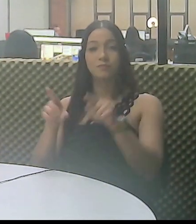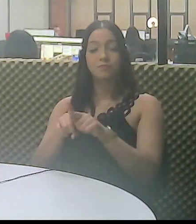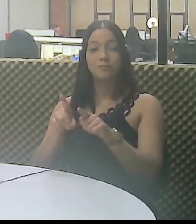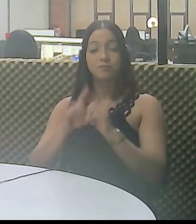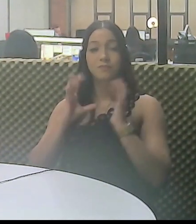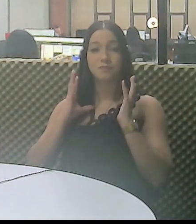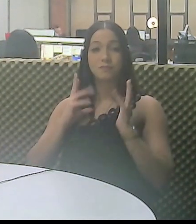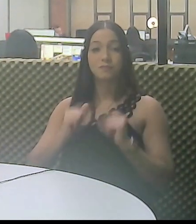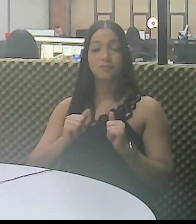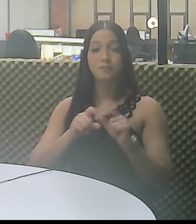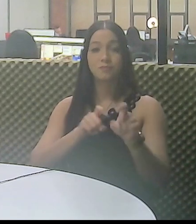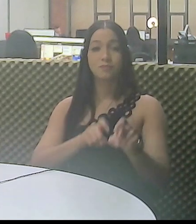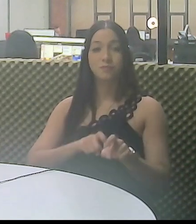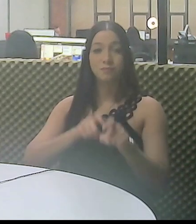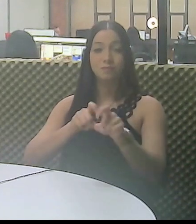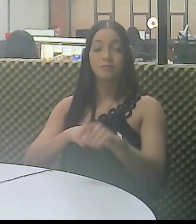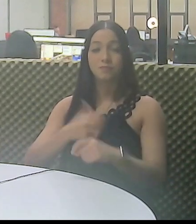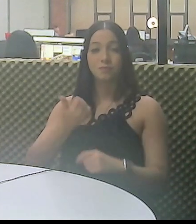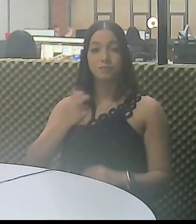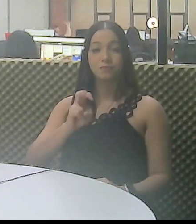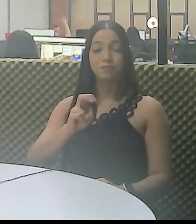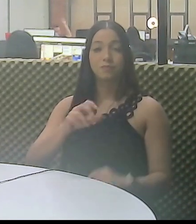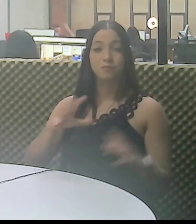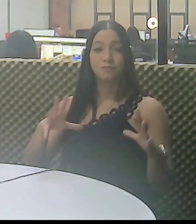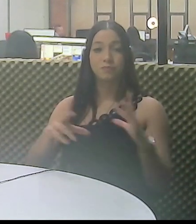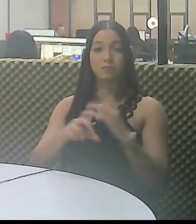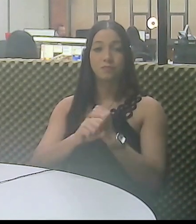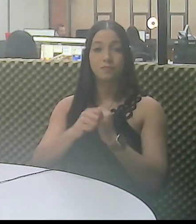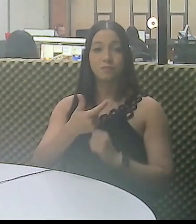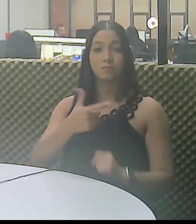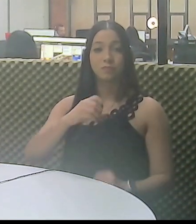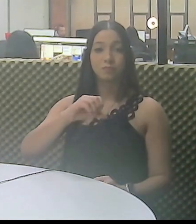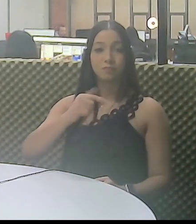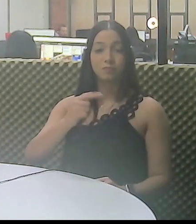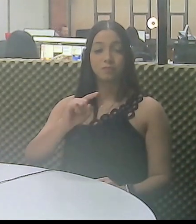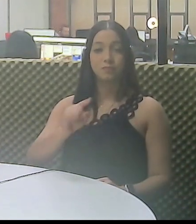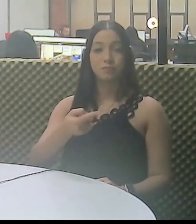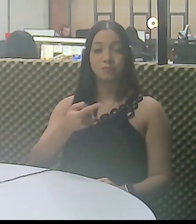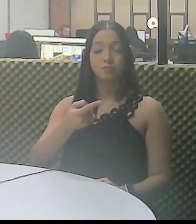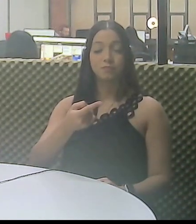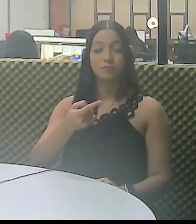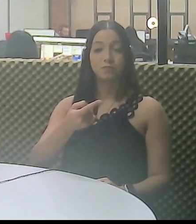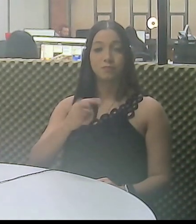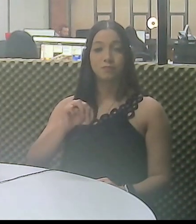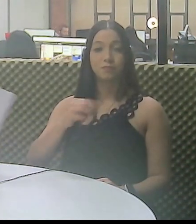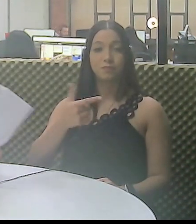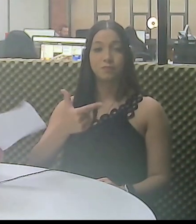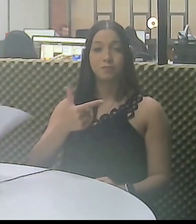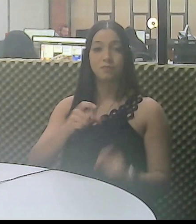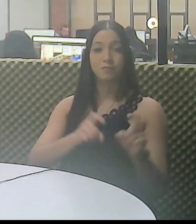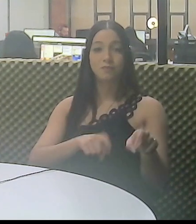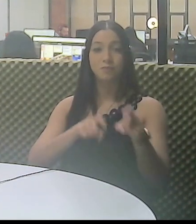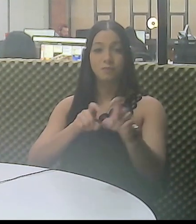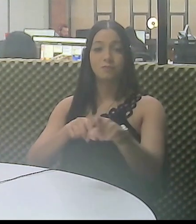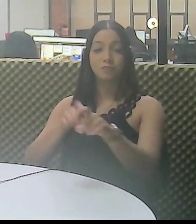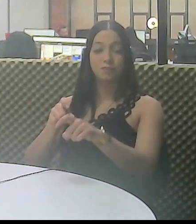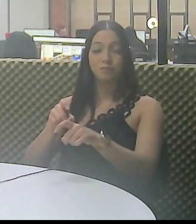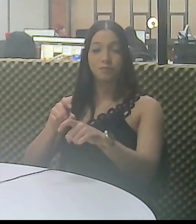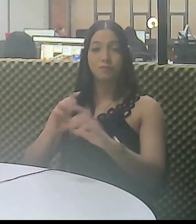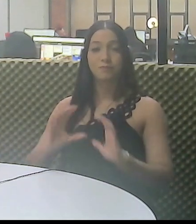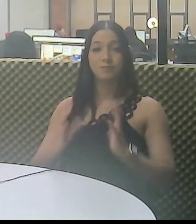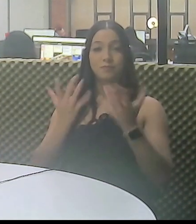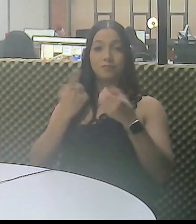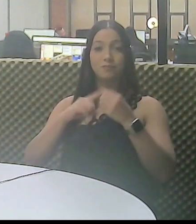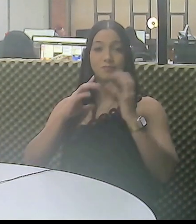limpeza de 215 lotes, resultando em uma área de 297,5 mil metros quadrados de área roçada. O